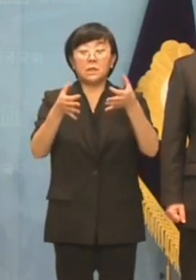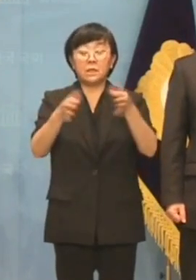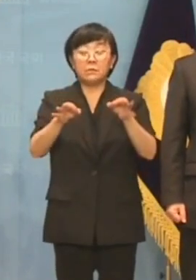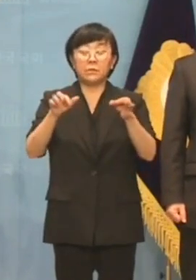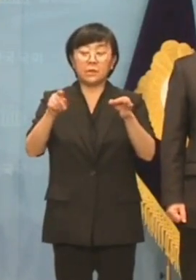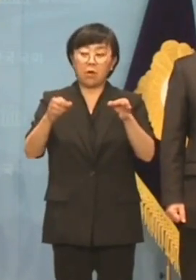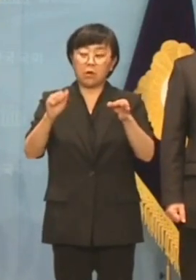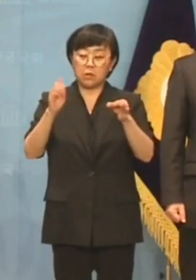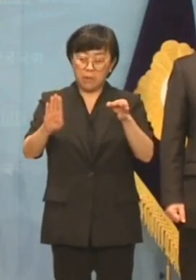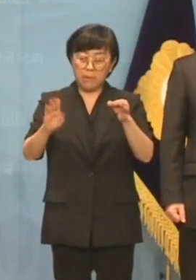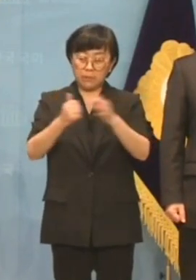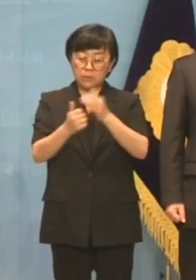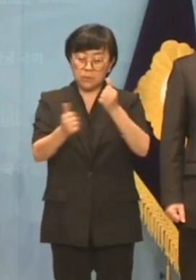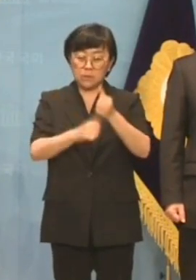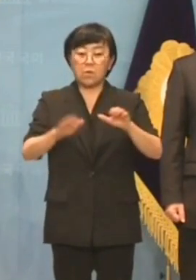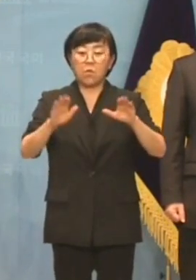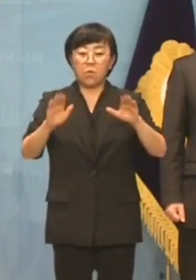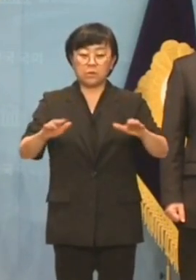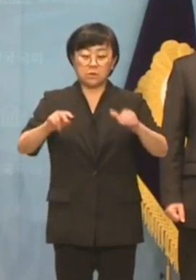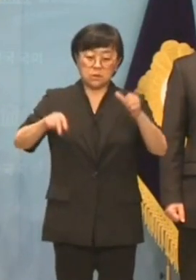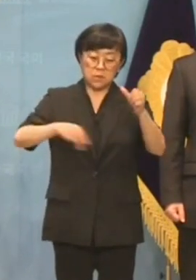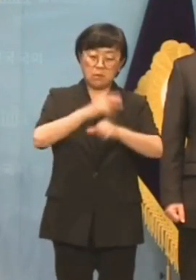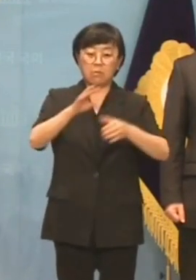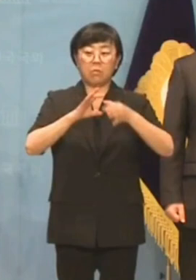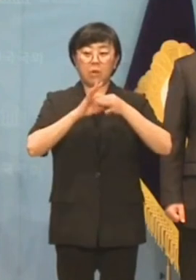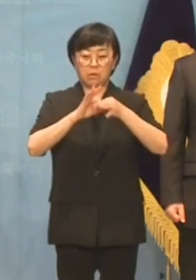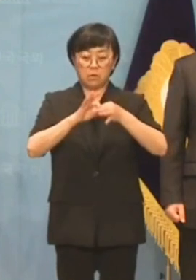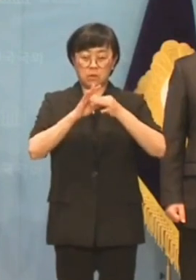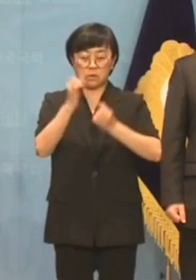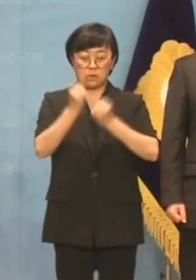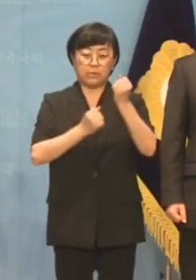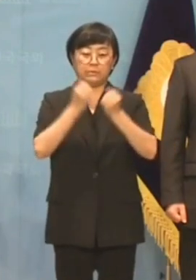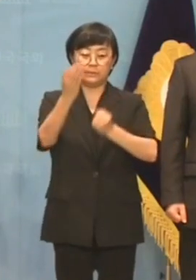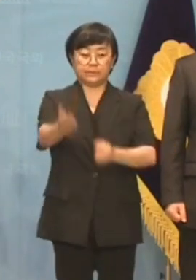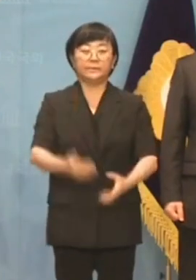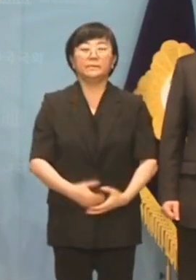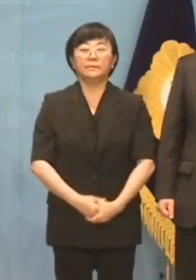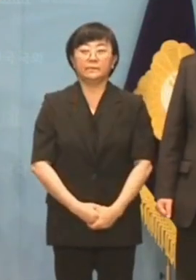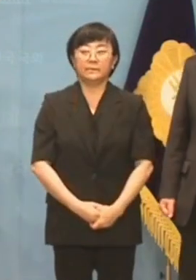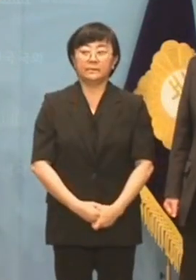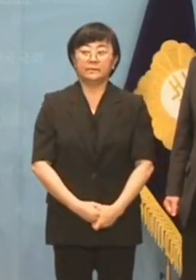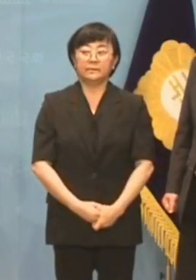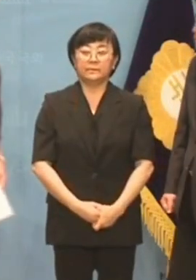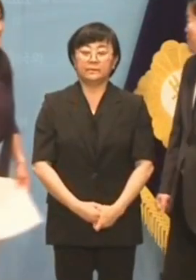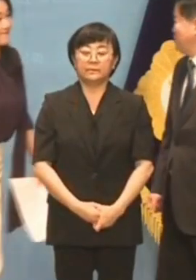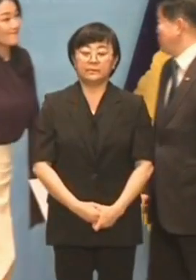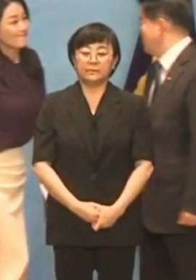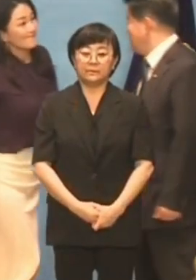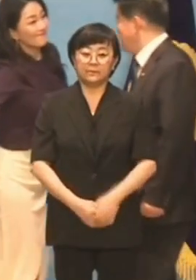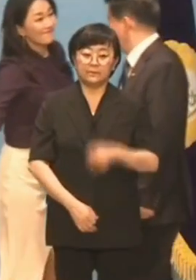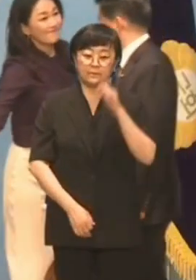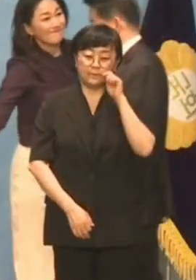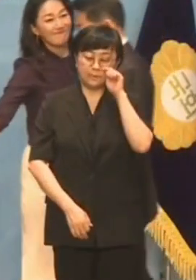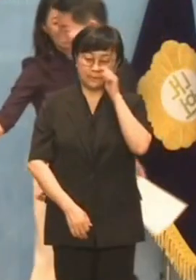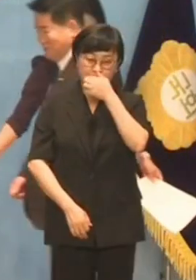김경엽 위원님께서 오늘 있은 상황과 관련하여 말씀 주시겠습니다.